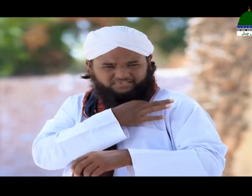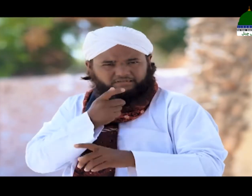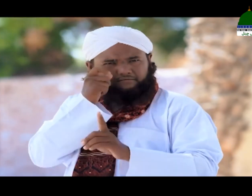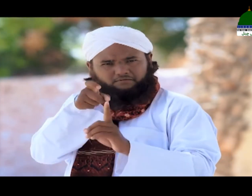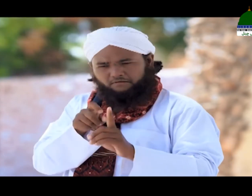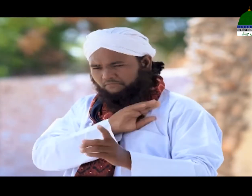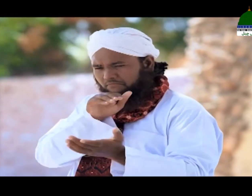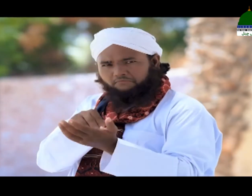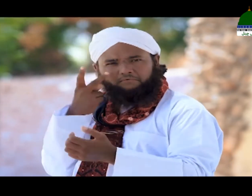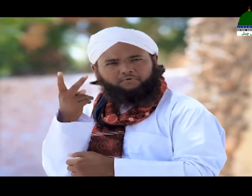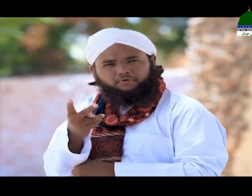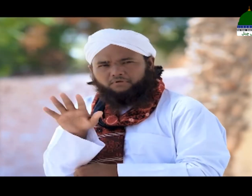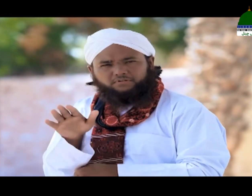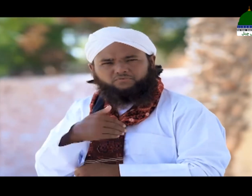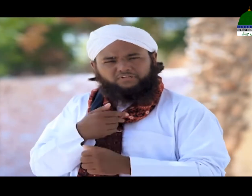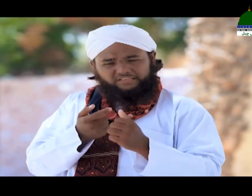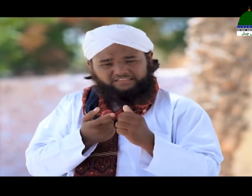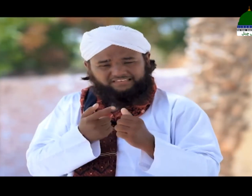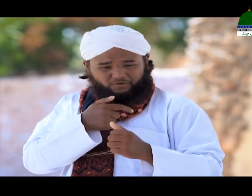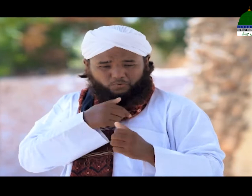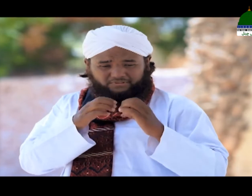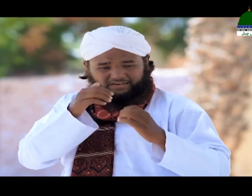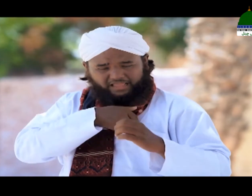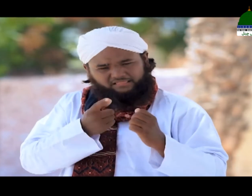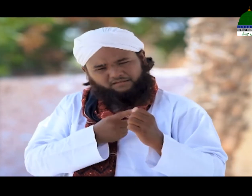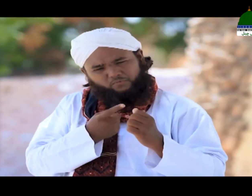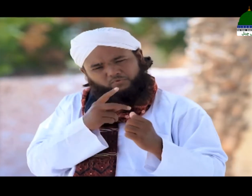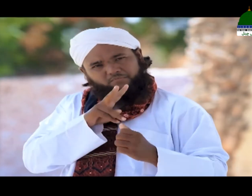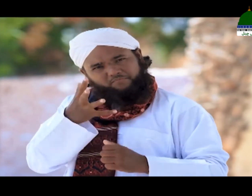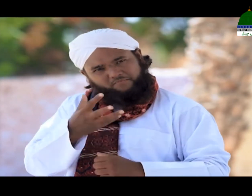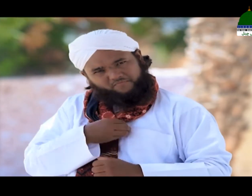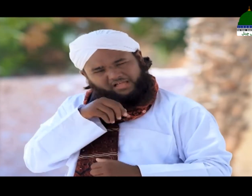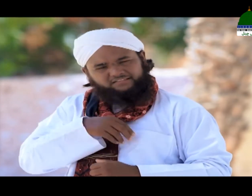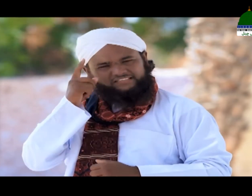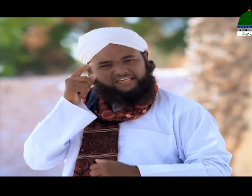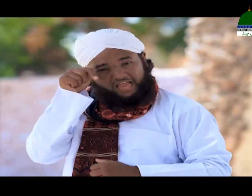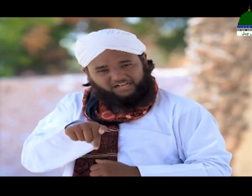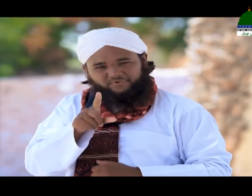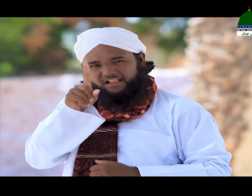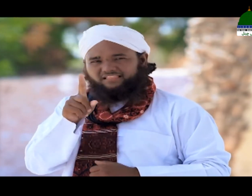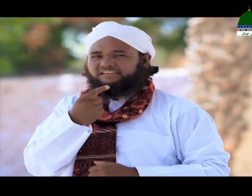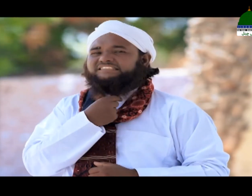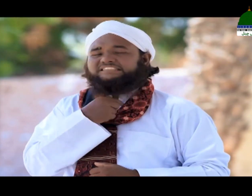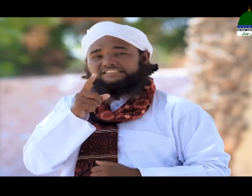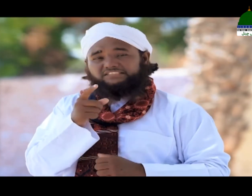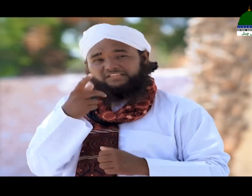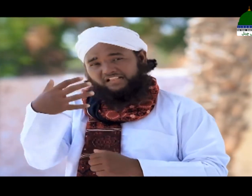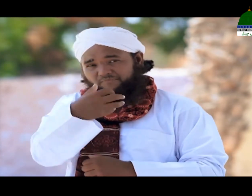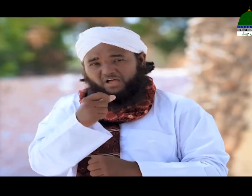توجہ نہ کی۔ اس نے دل میں کہا، خدا پاک کی قسم، آج پھر میں مالک حقیقی کی مزدوری کروں گا۔ وہ